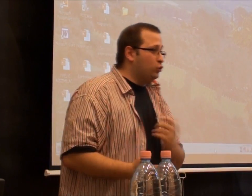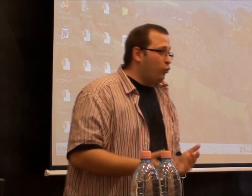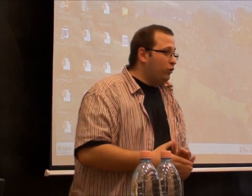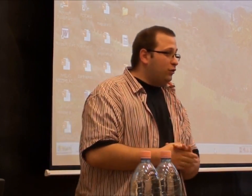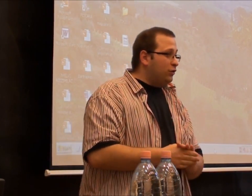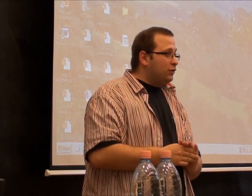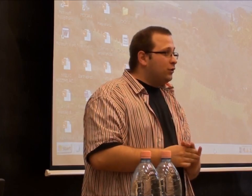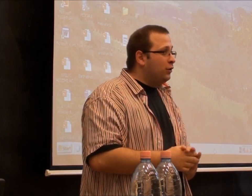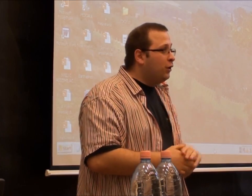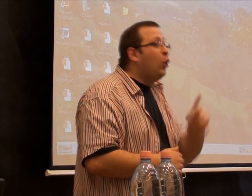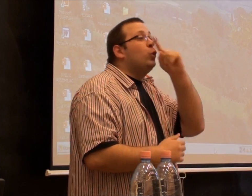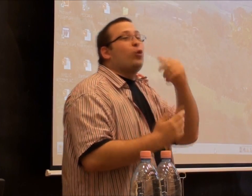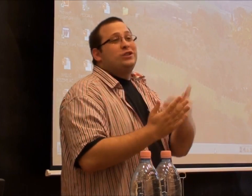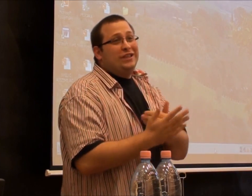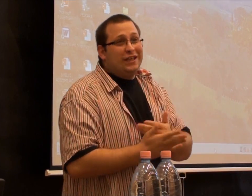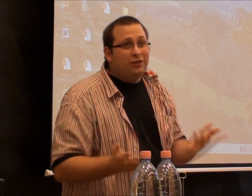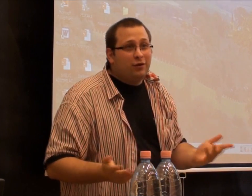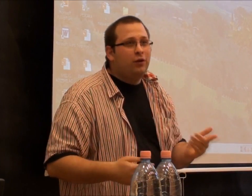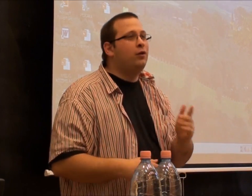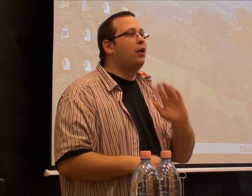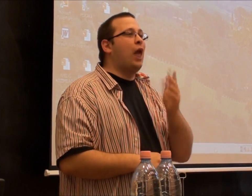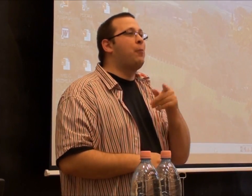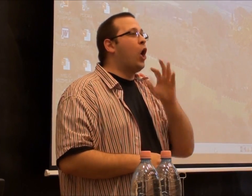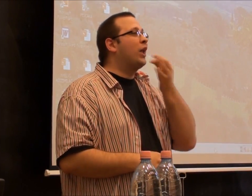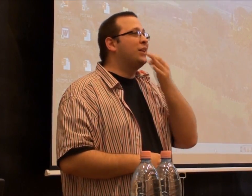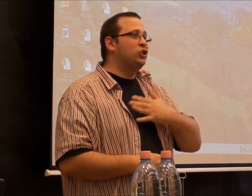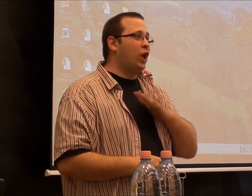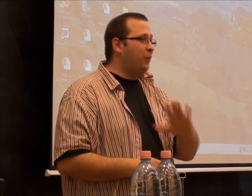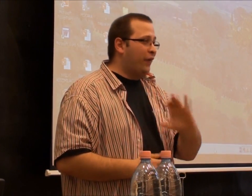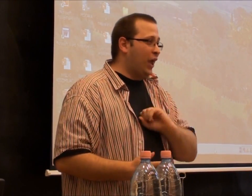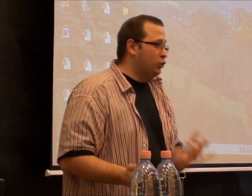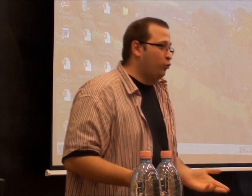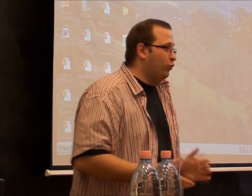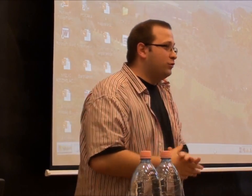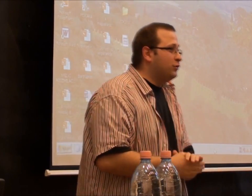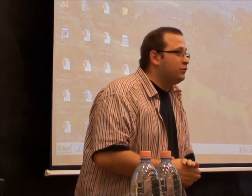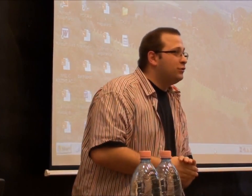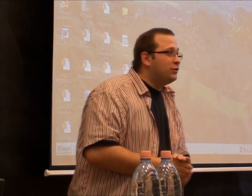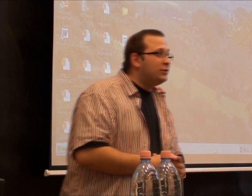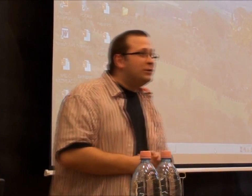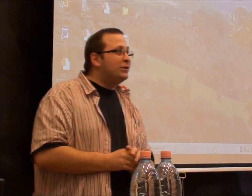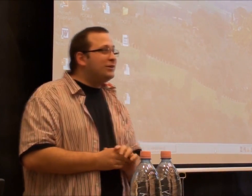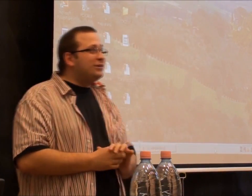legalább válaszolnak. Rossz hír, hogy nem a kérdésemre válaszolnak.